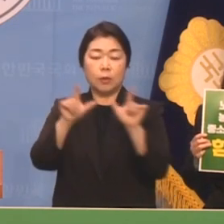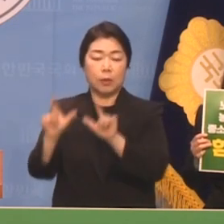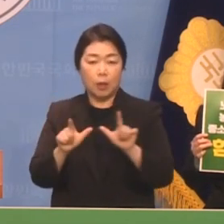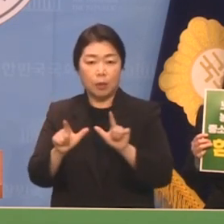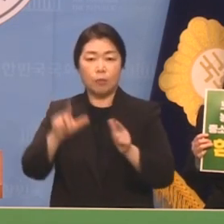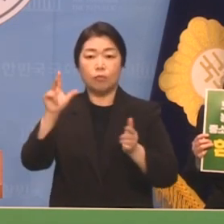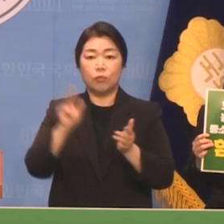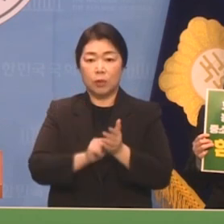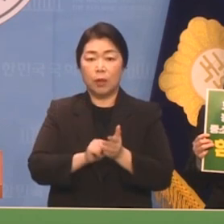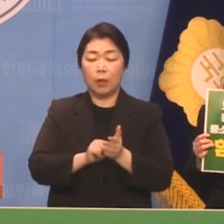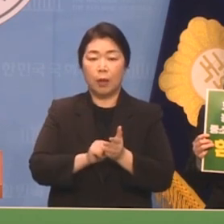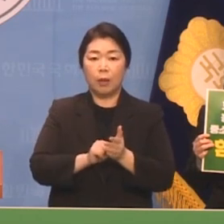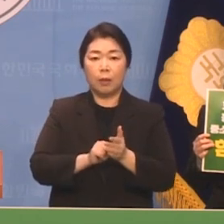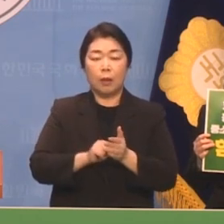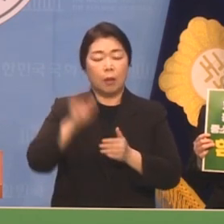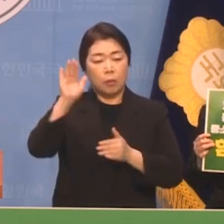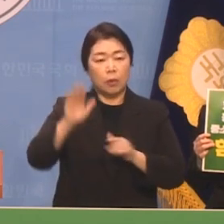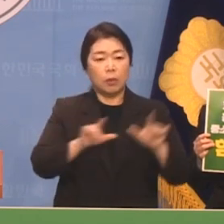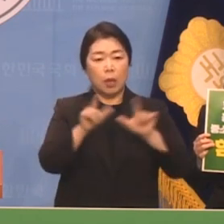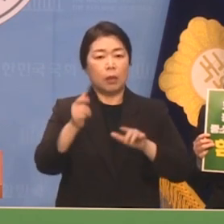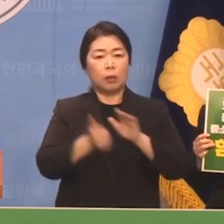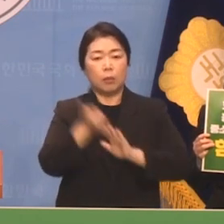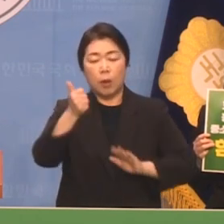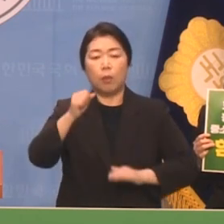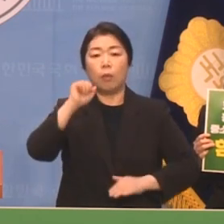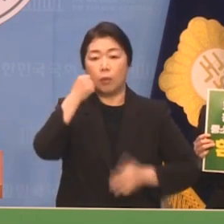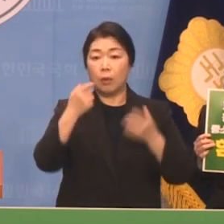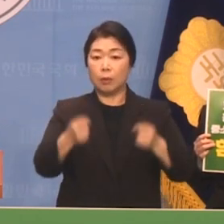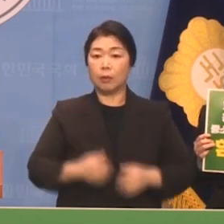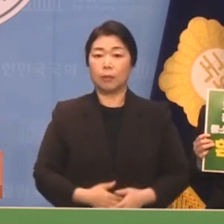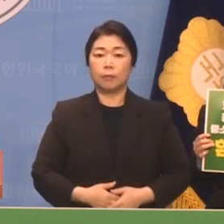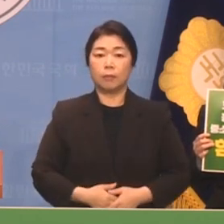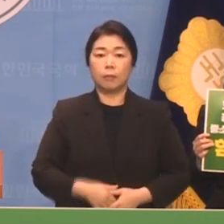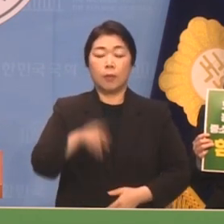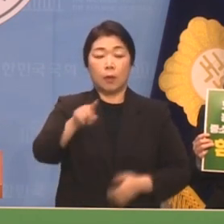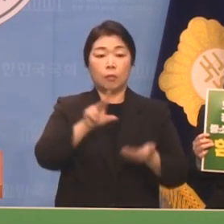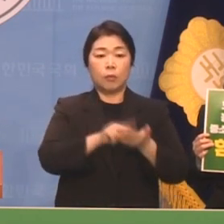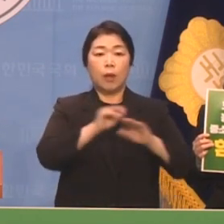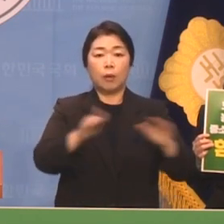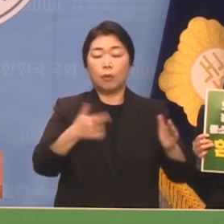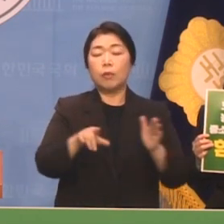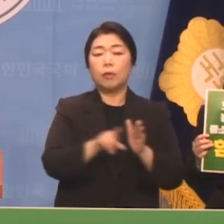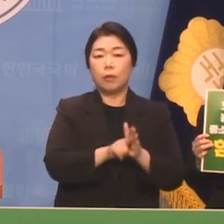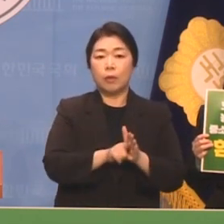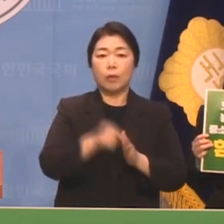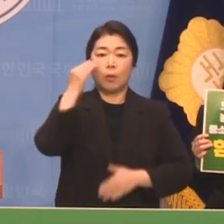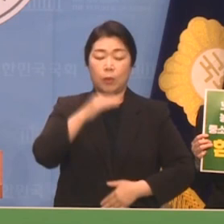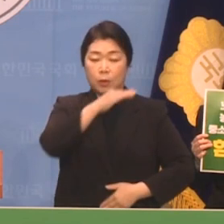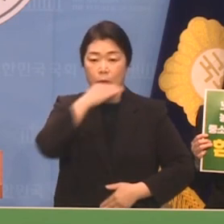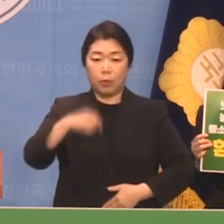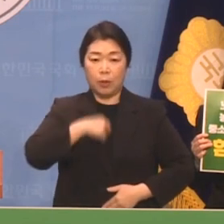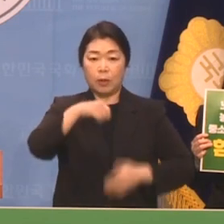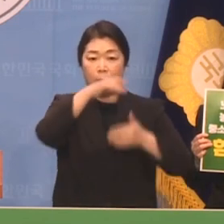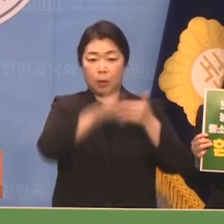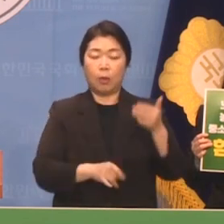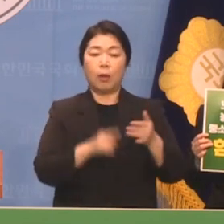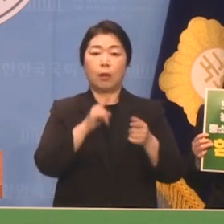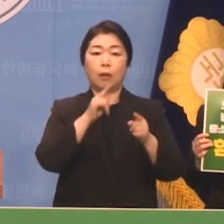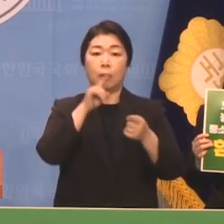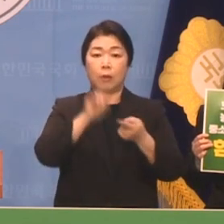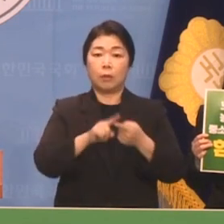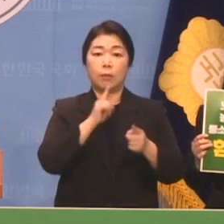살아나갈 희망의 좌표입니다. 이 좌표에 도달하기 위해 녹색정의당은 다음과 같은 약속을